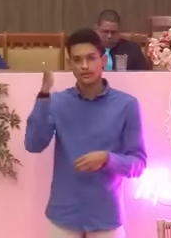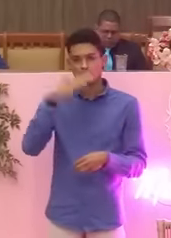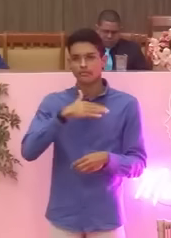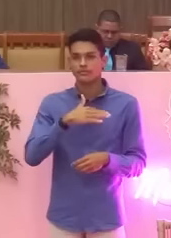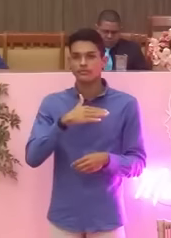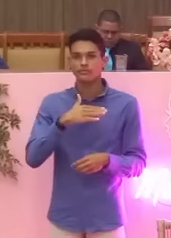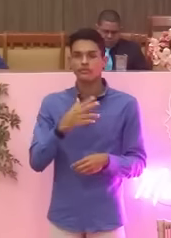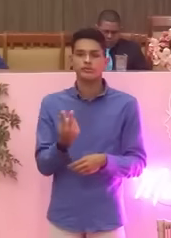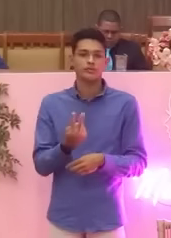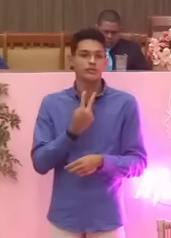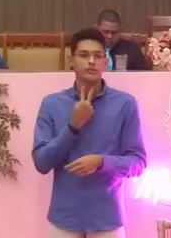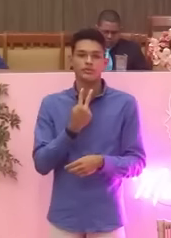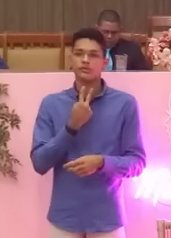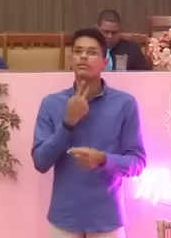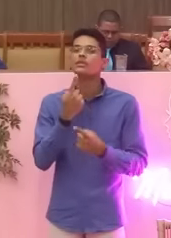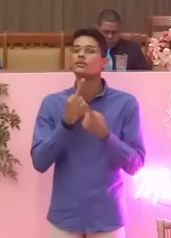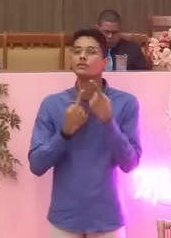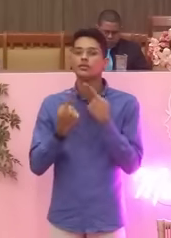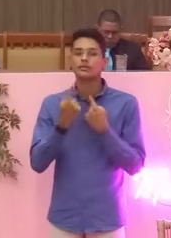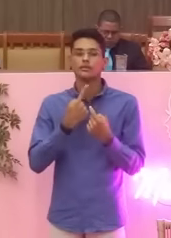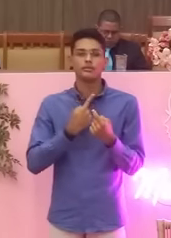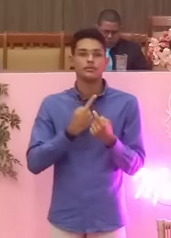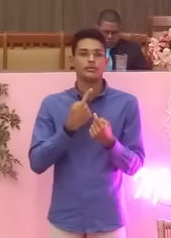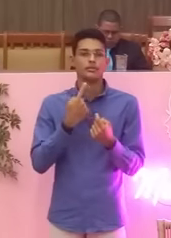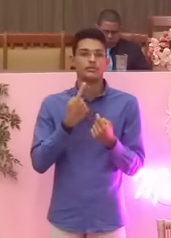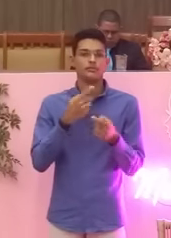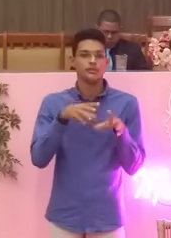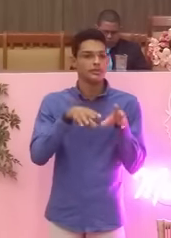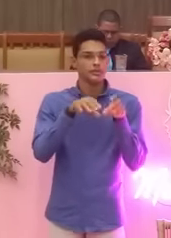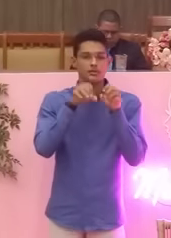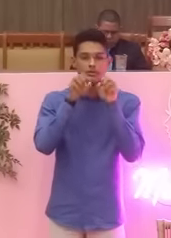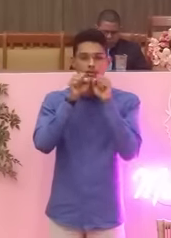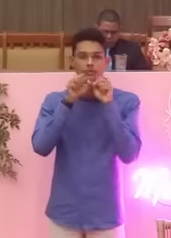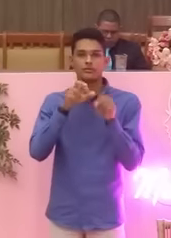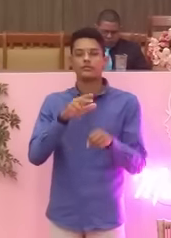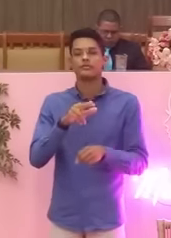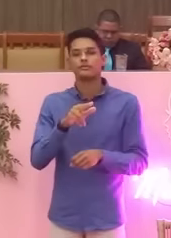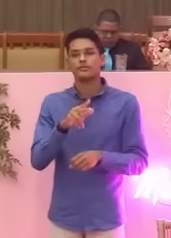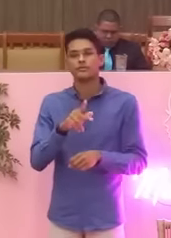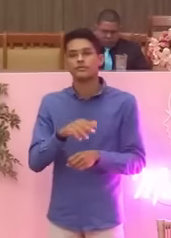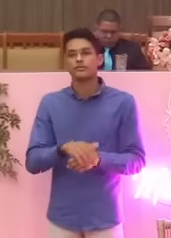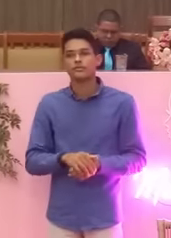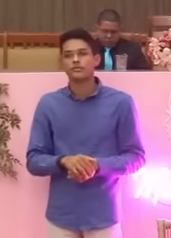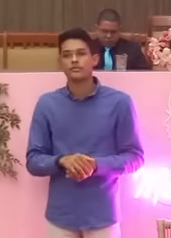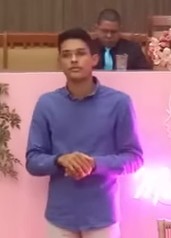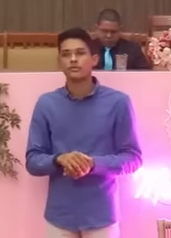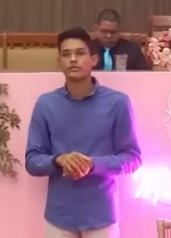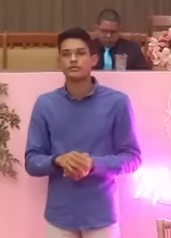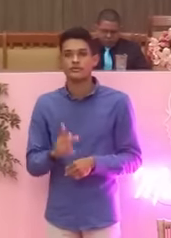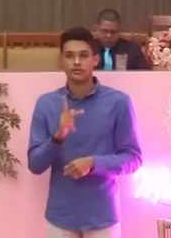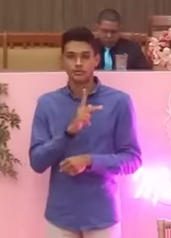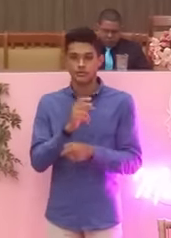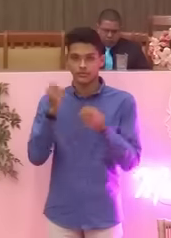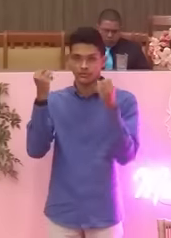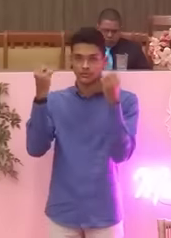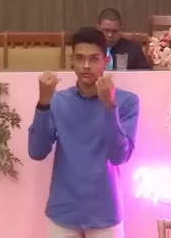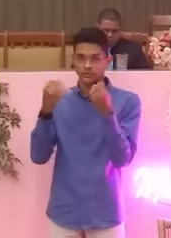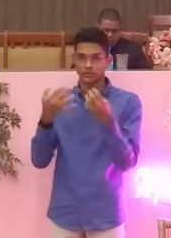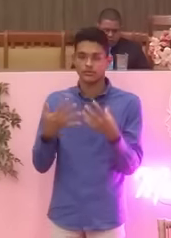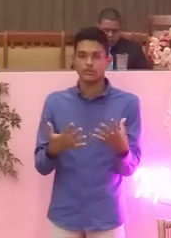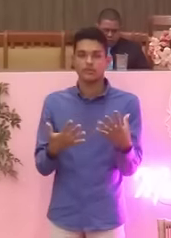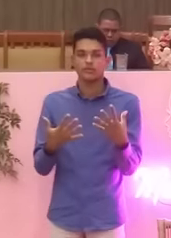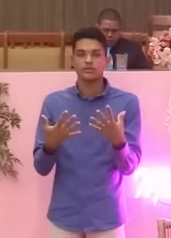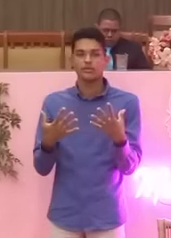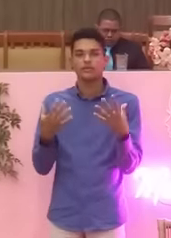tu deves desejar a desgraça Paulo diz em romanos 12:29 A Vingança pertence a